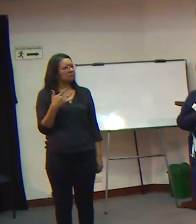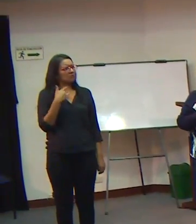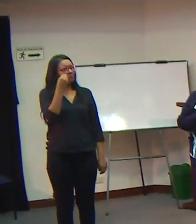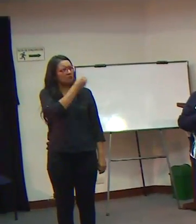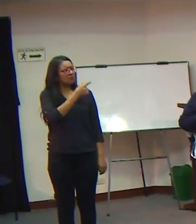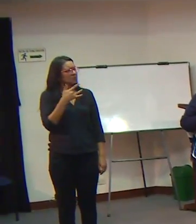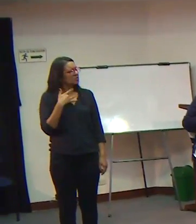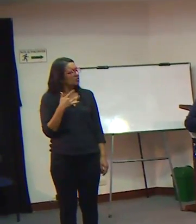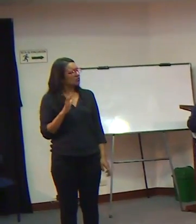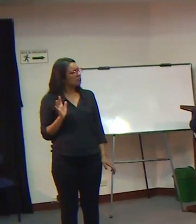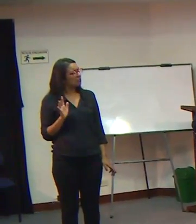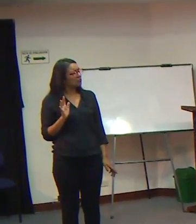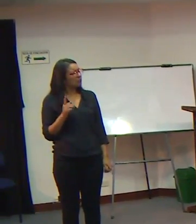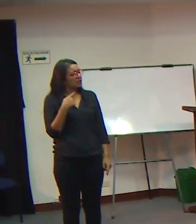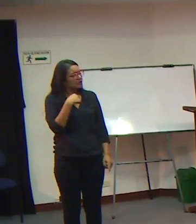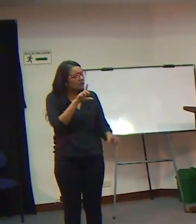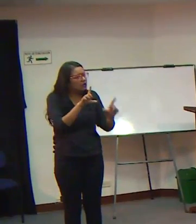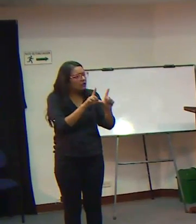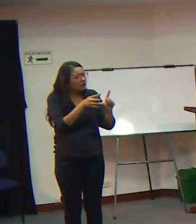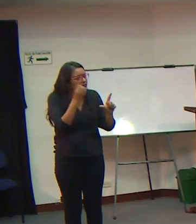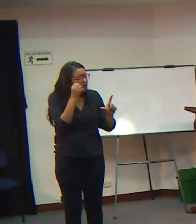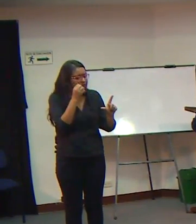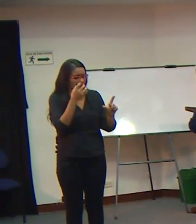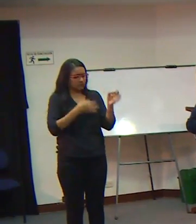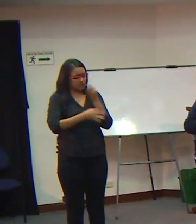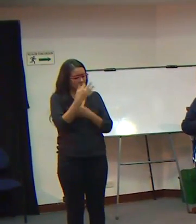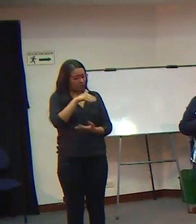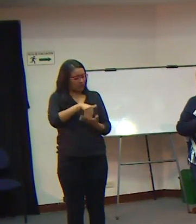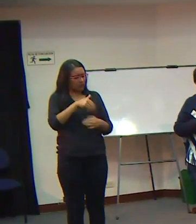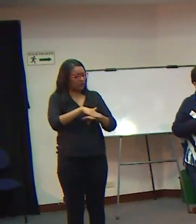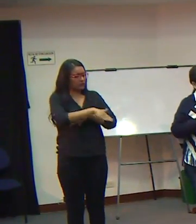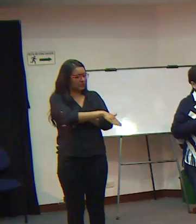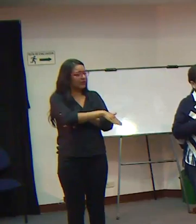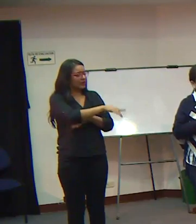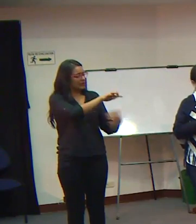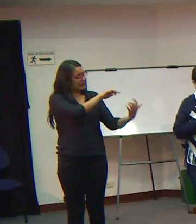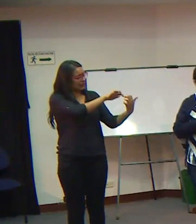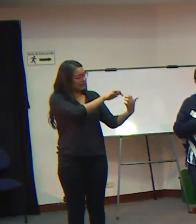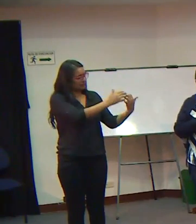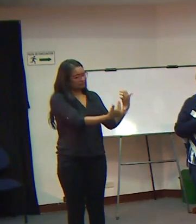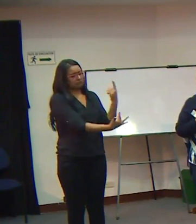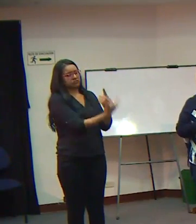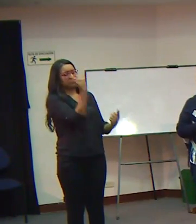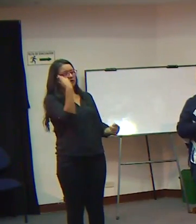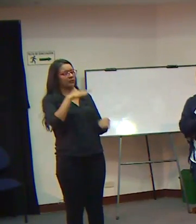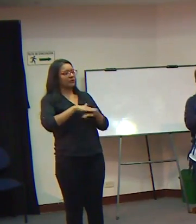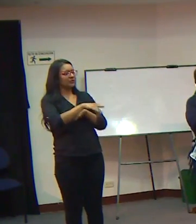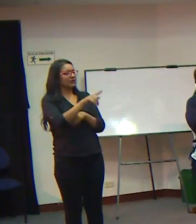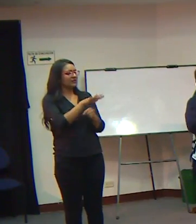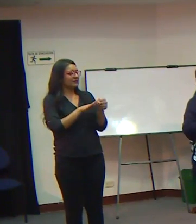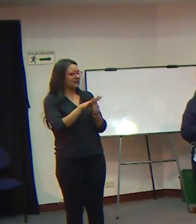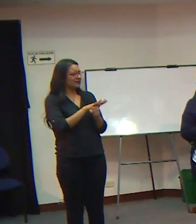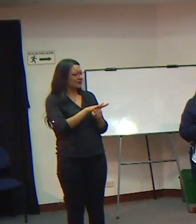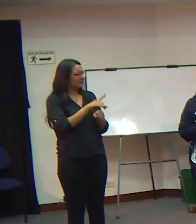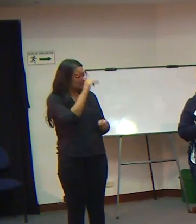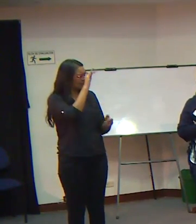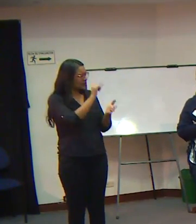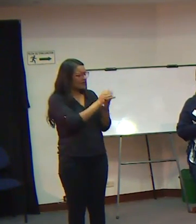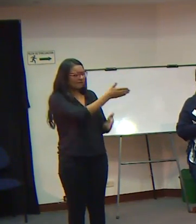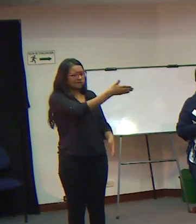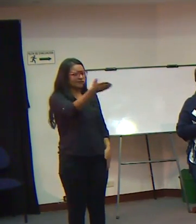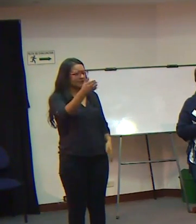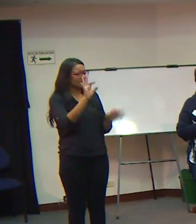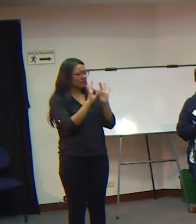tan cercano, pero sí tenga que asumir algunas consecuencias de esa situación. Y creo que todas las